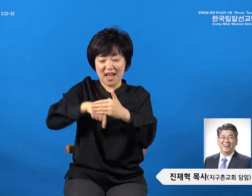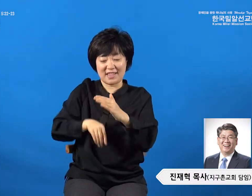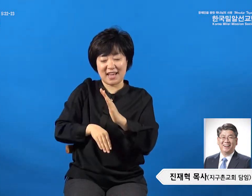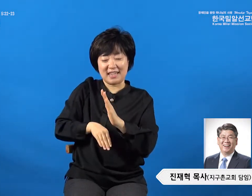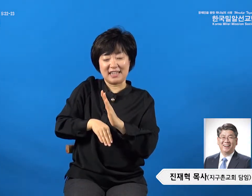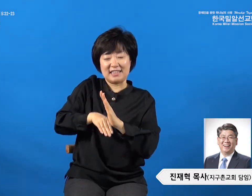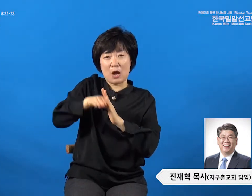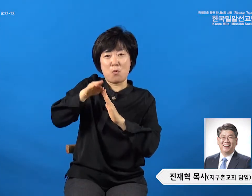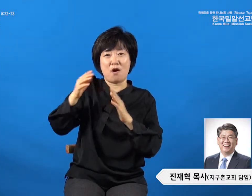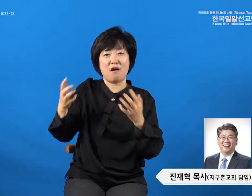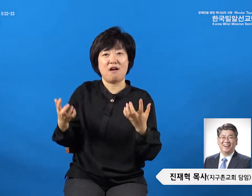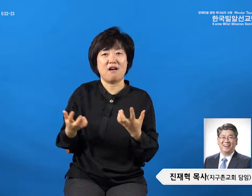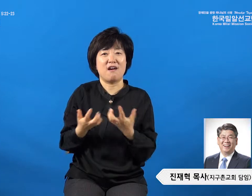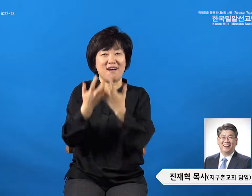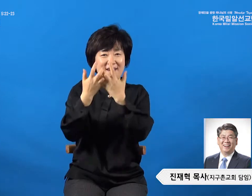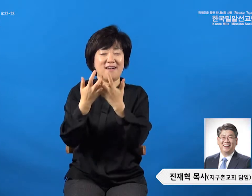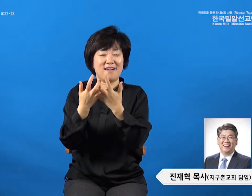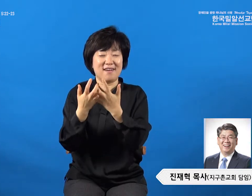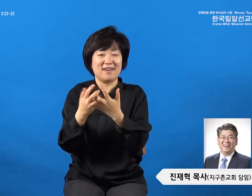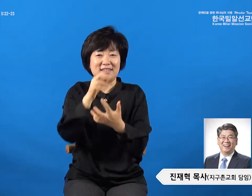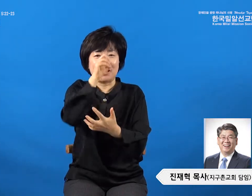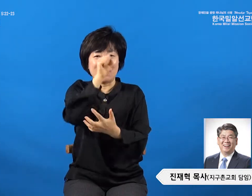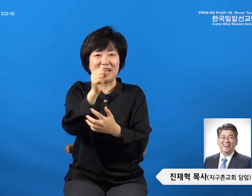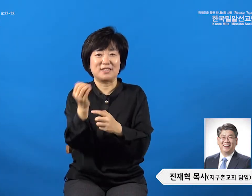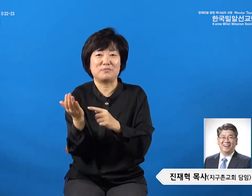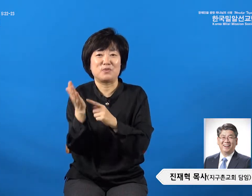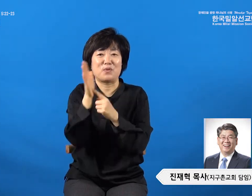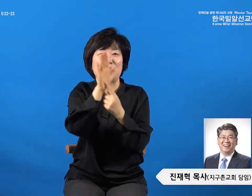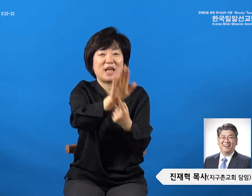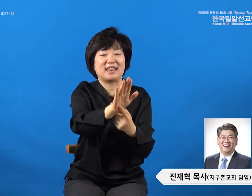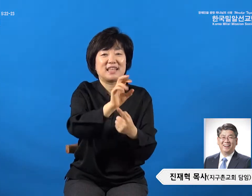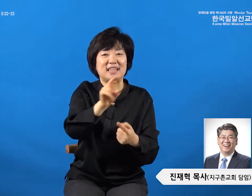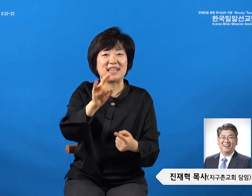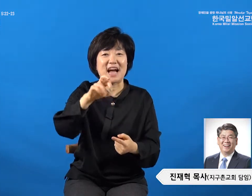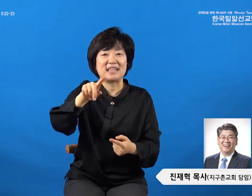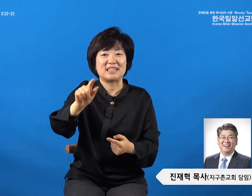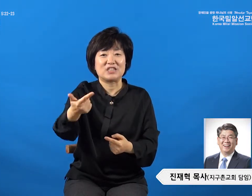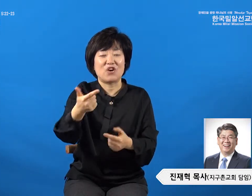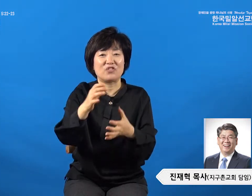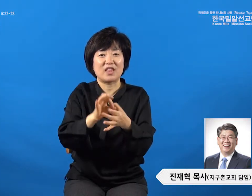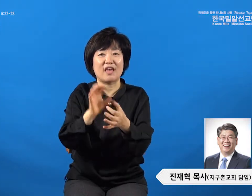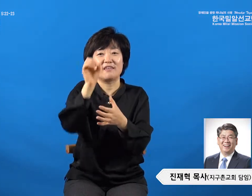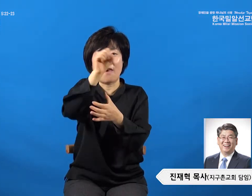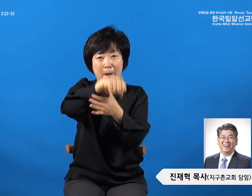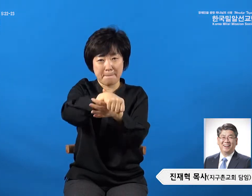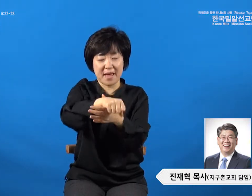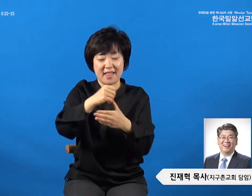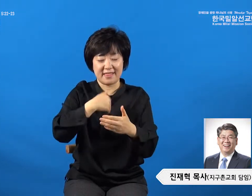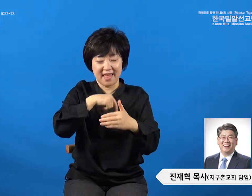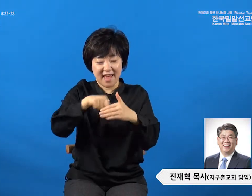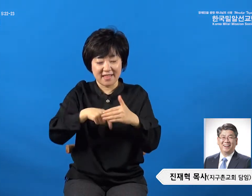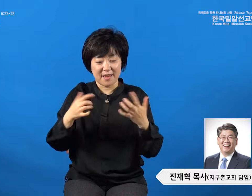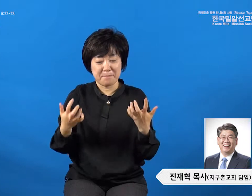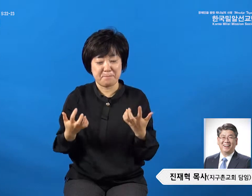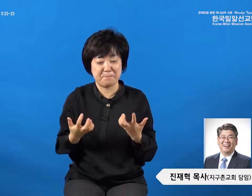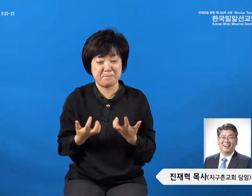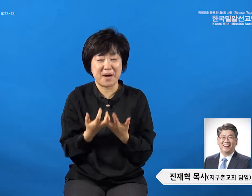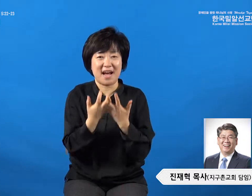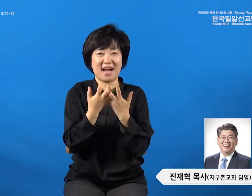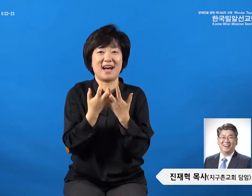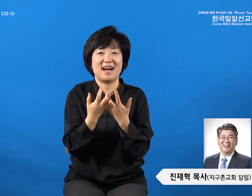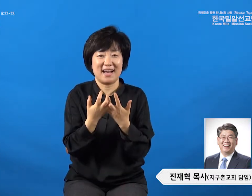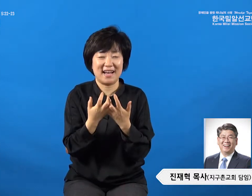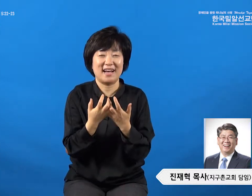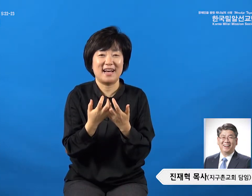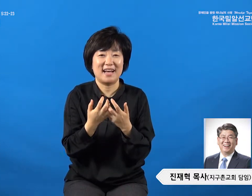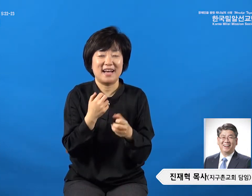선한 행실이 하나님의 선하심으로 나타나는 양선의 열매, 내 안에